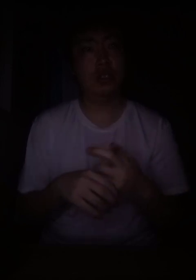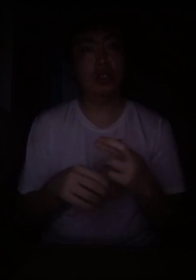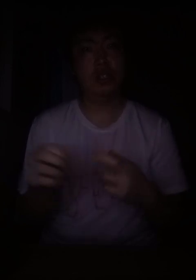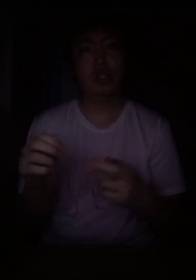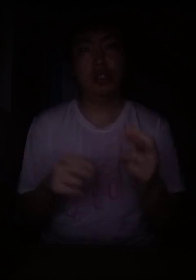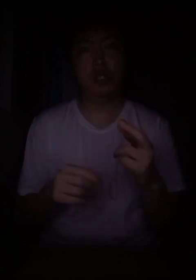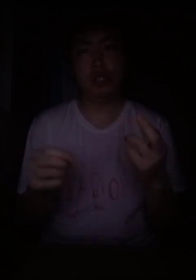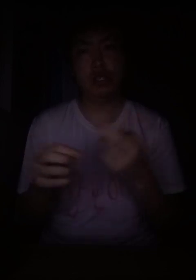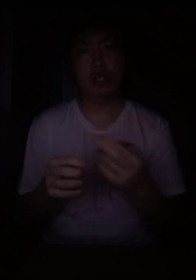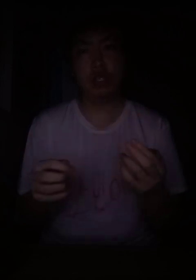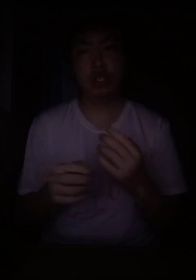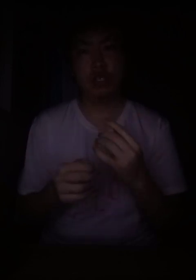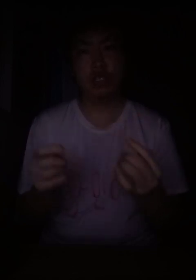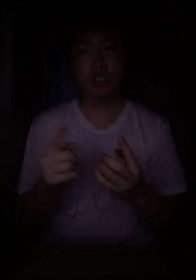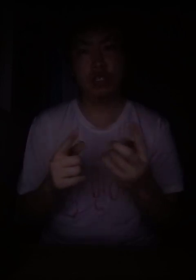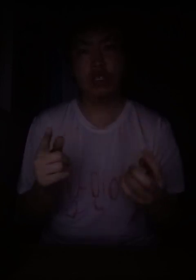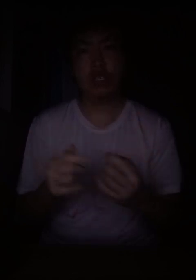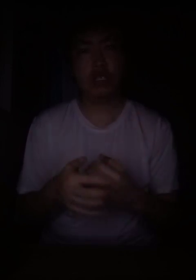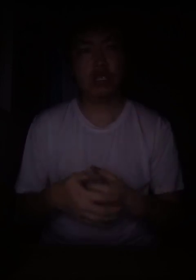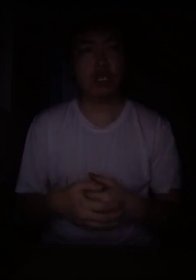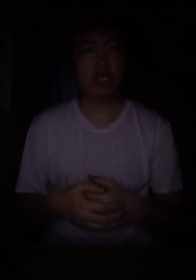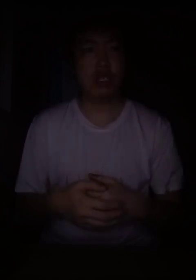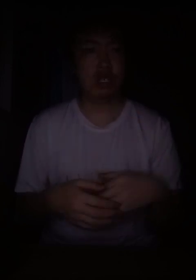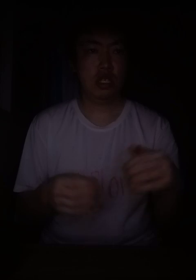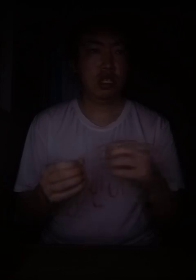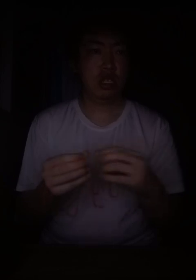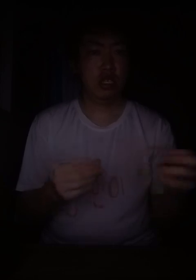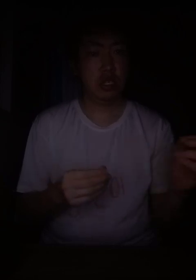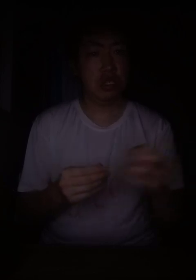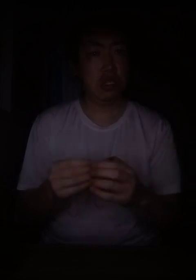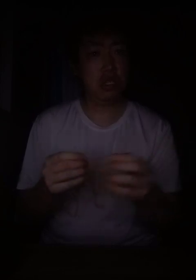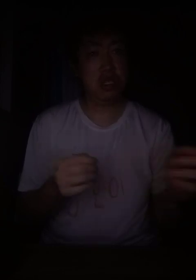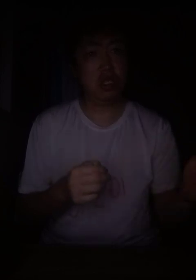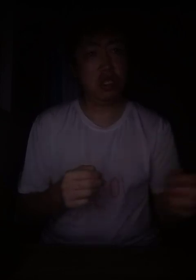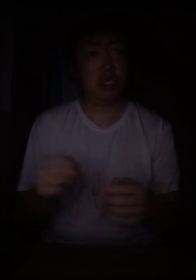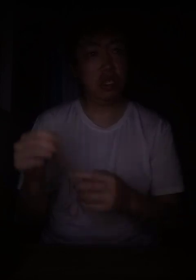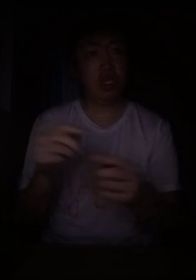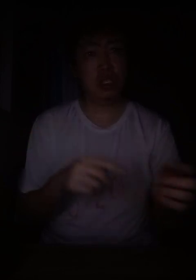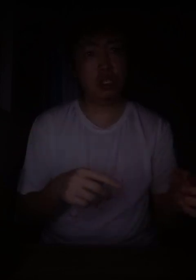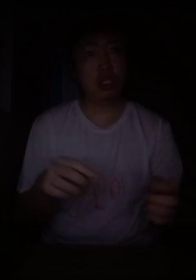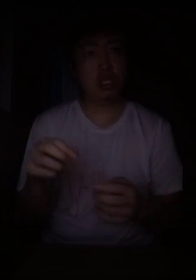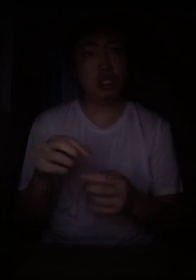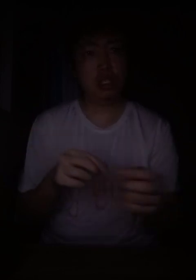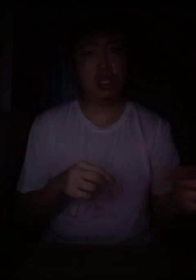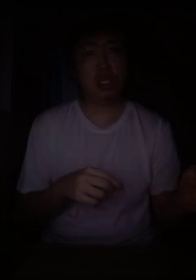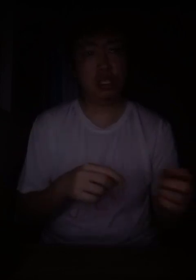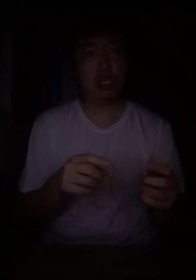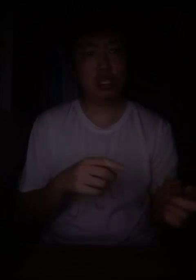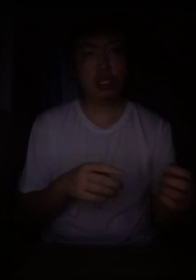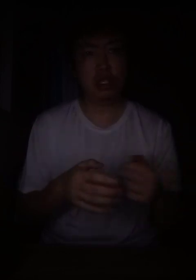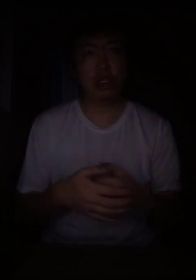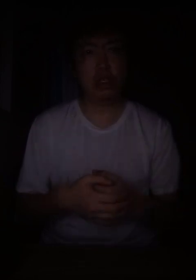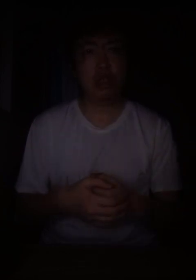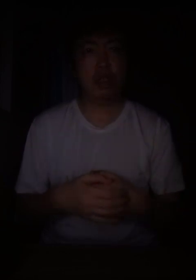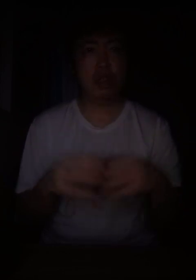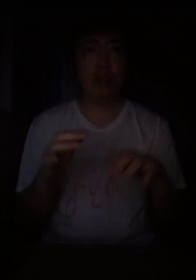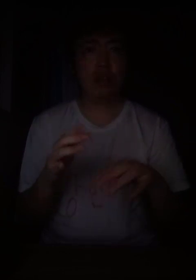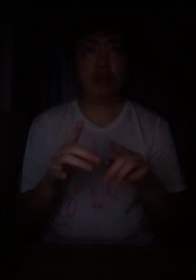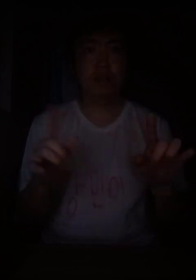갇힌 뒤였습니다. 저기에서 무너지면서 정문으로 많이 들어갔어요. 하루하고도 반나절이